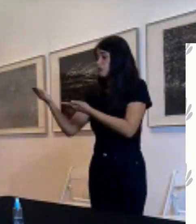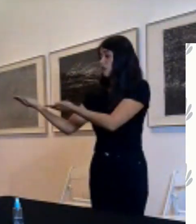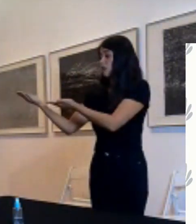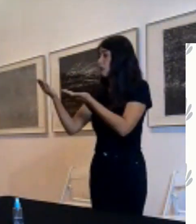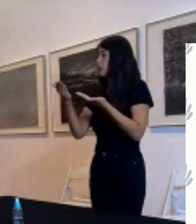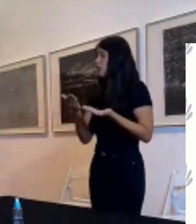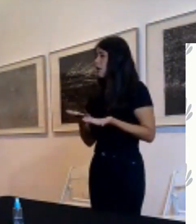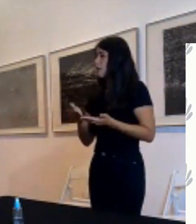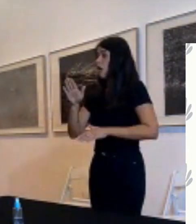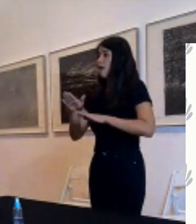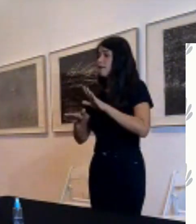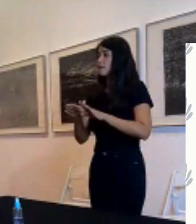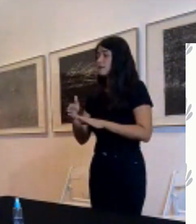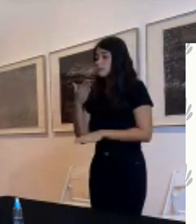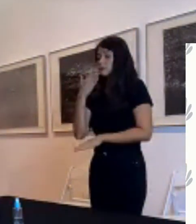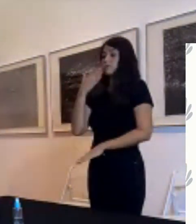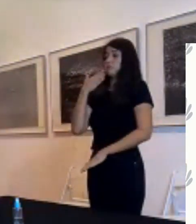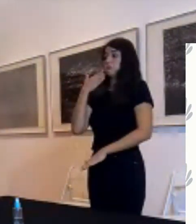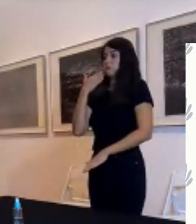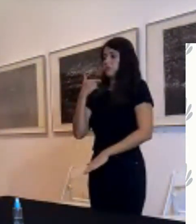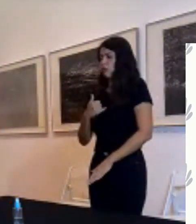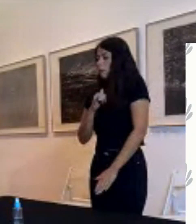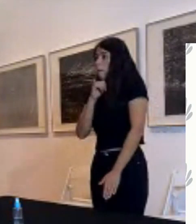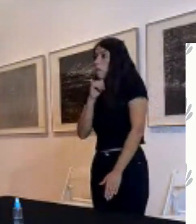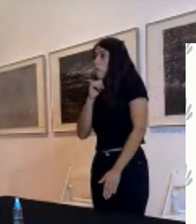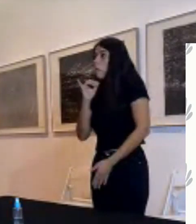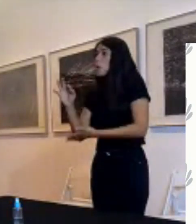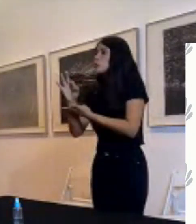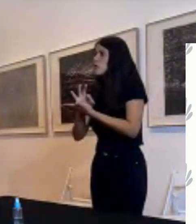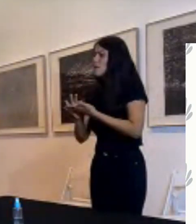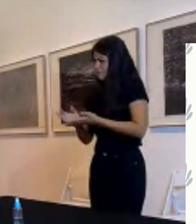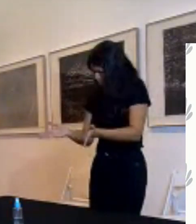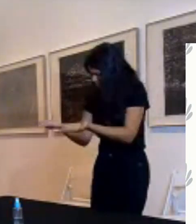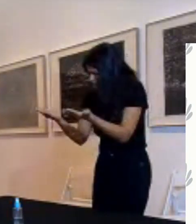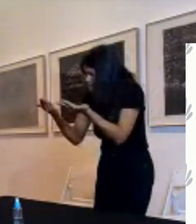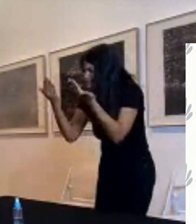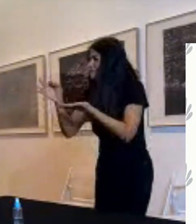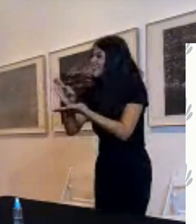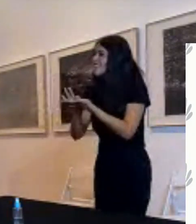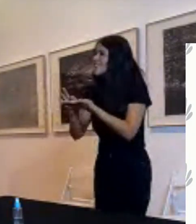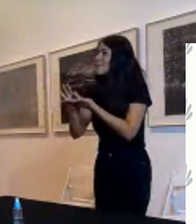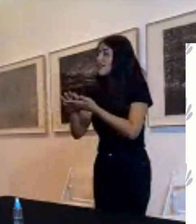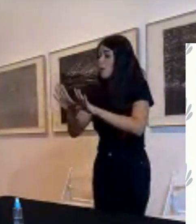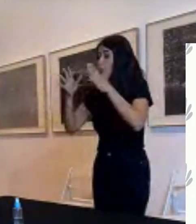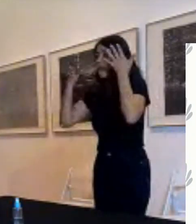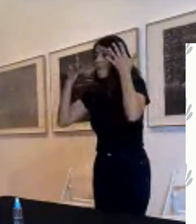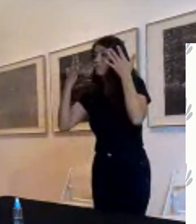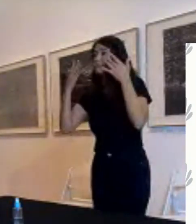muchas veces se quedan así, es que yo no sé dibujar. No, inténtalo. Ah, y te vas a sorprender.